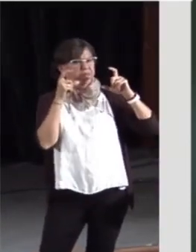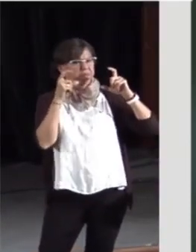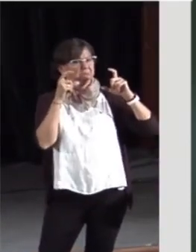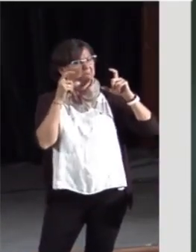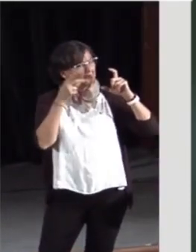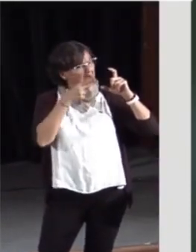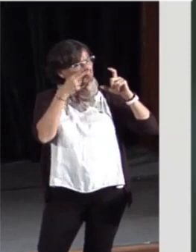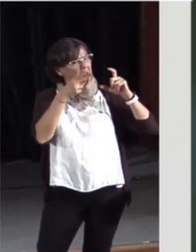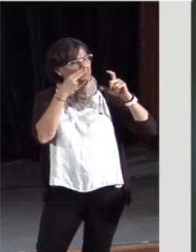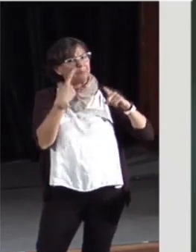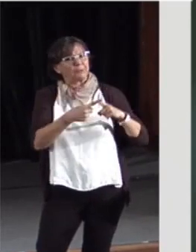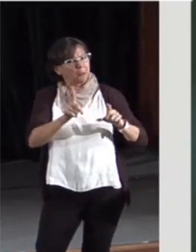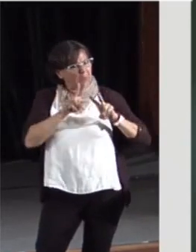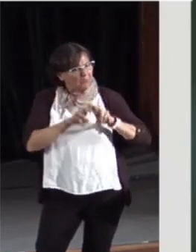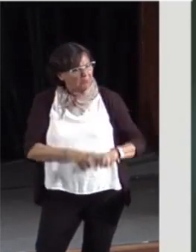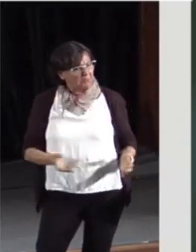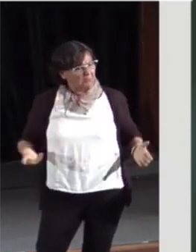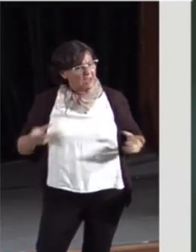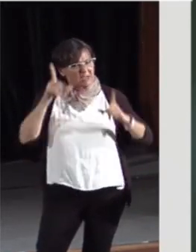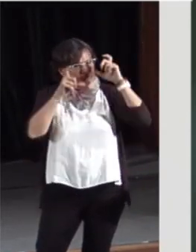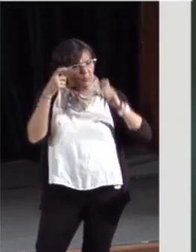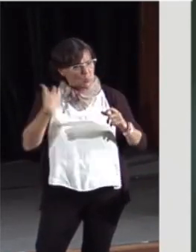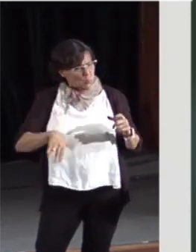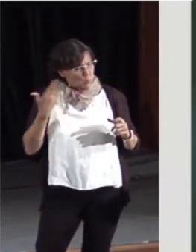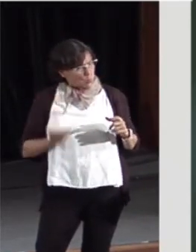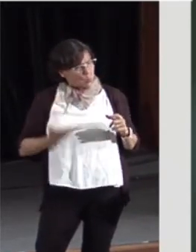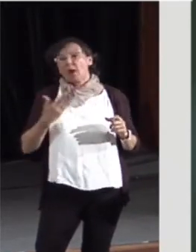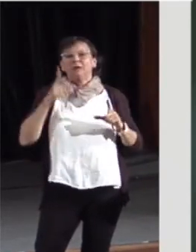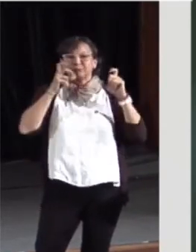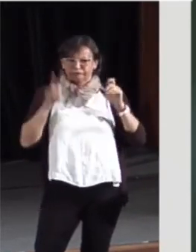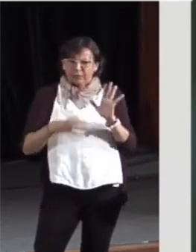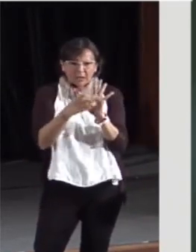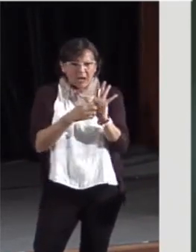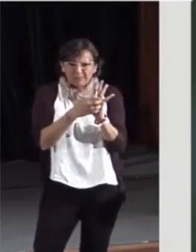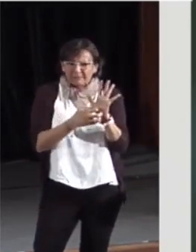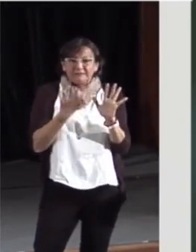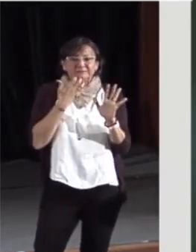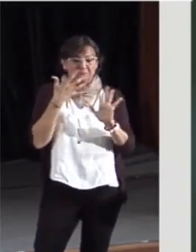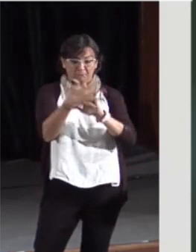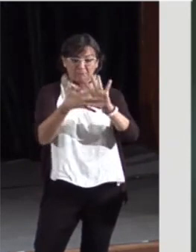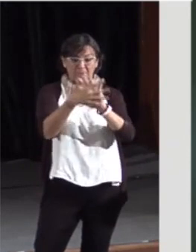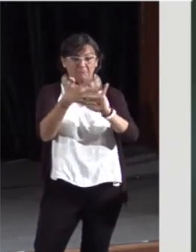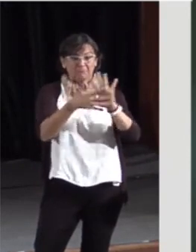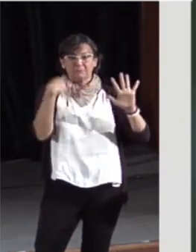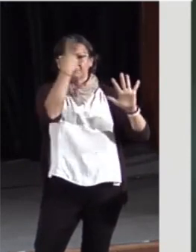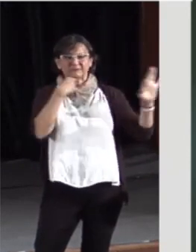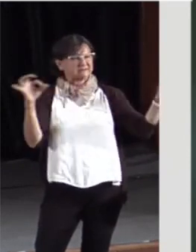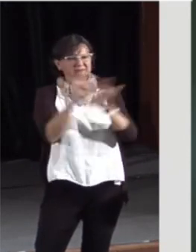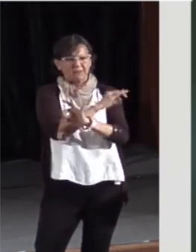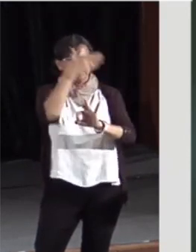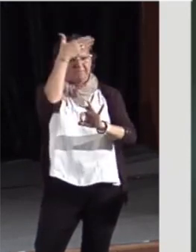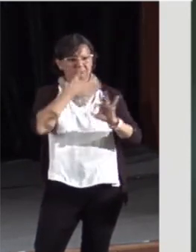Y Santi me dijo, oye, ¿por qué no hacemos una investigación específica sobre este